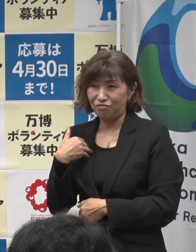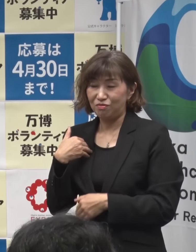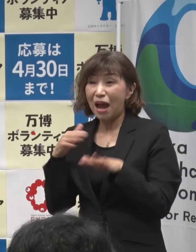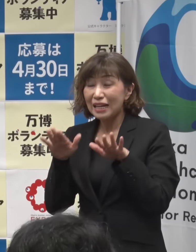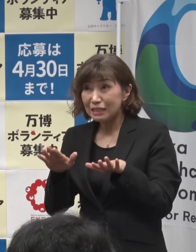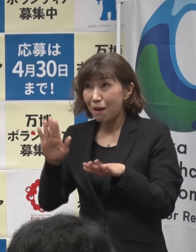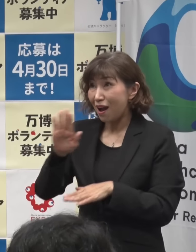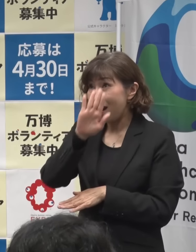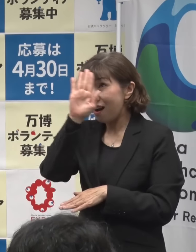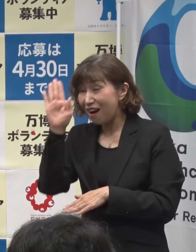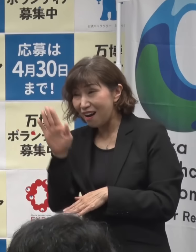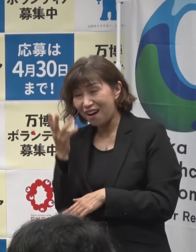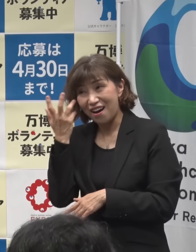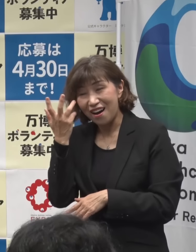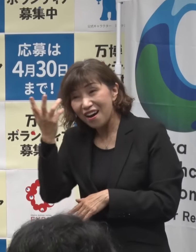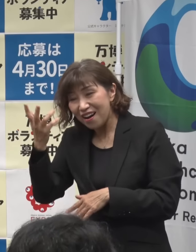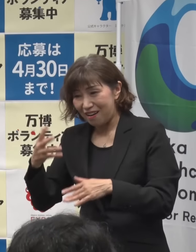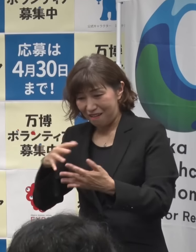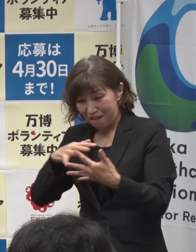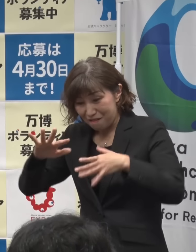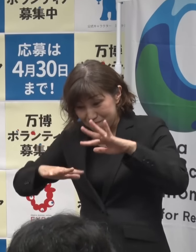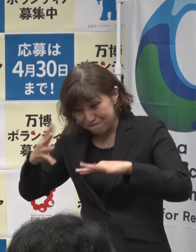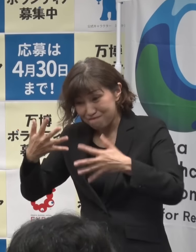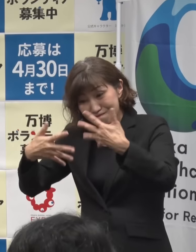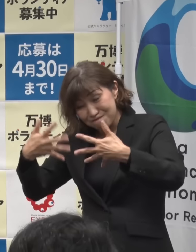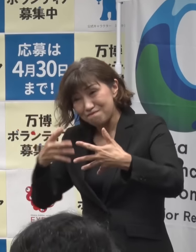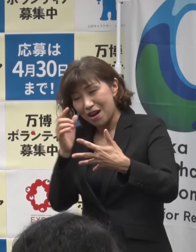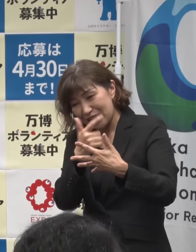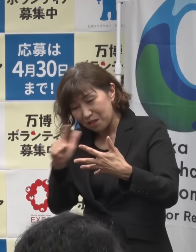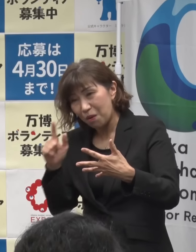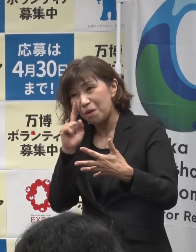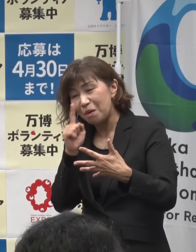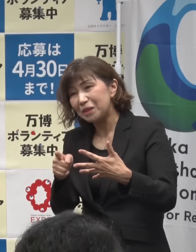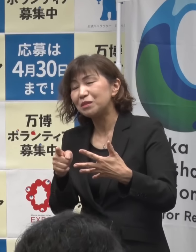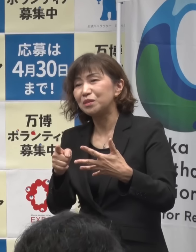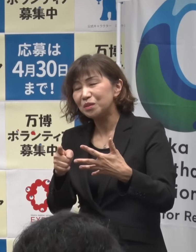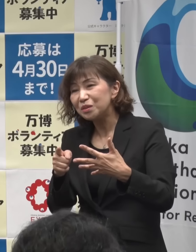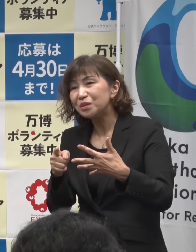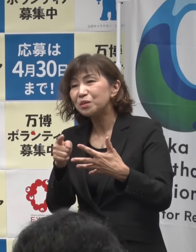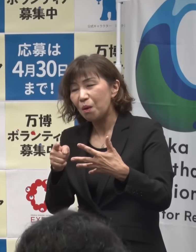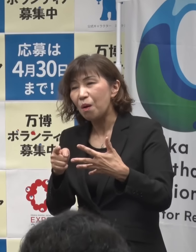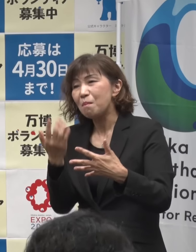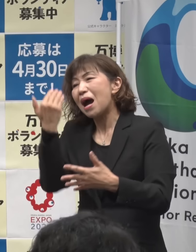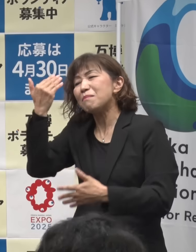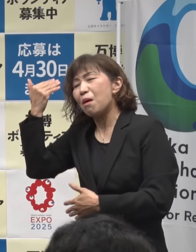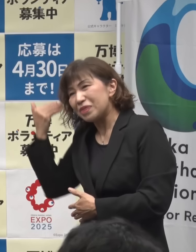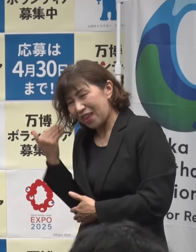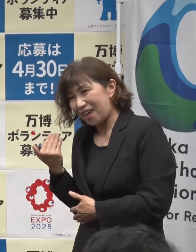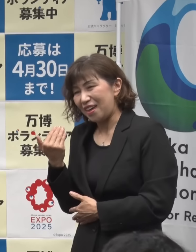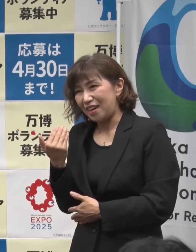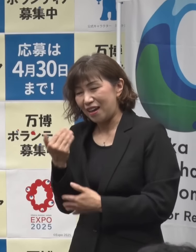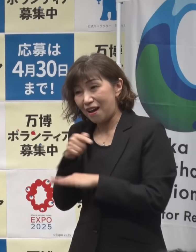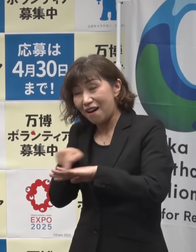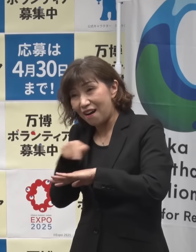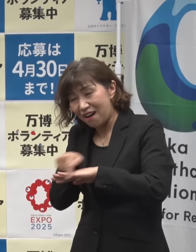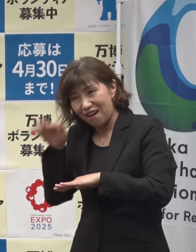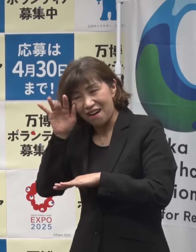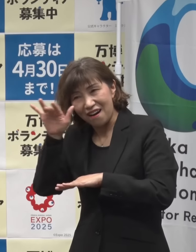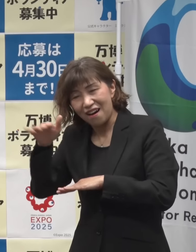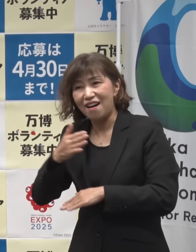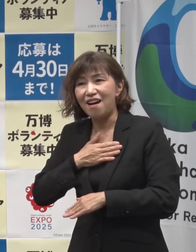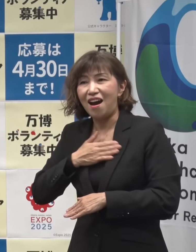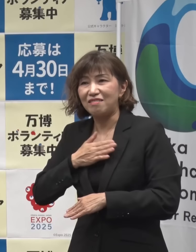の時代気象予測技術が発達していますので、それを予測した対策を取ることになるんだろうと思います。台風が来ると分か